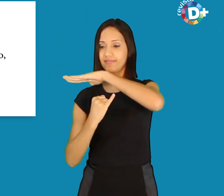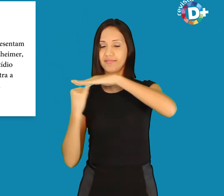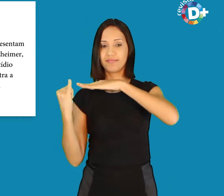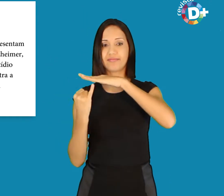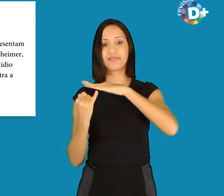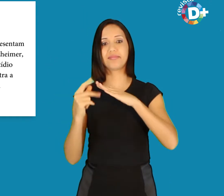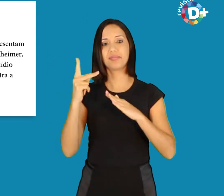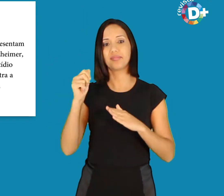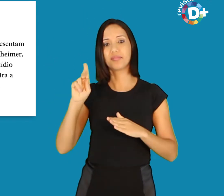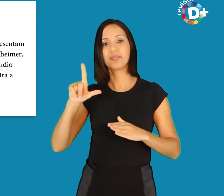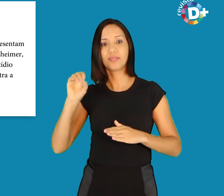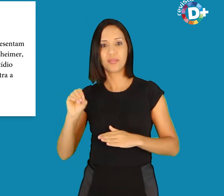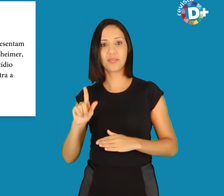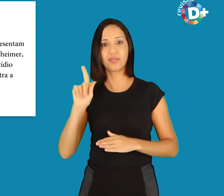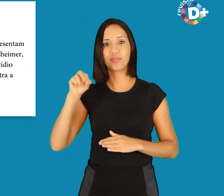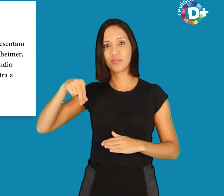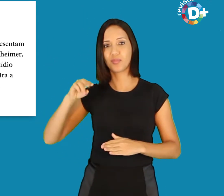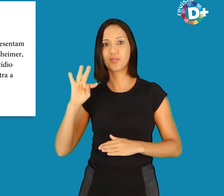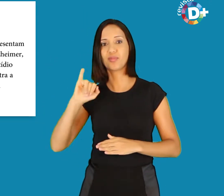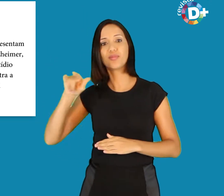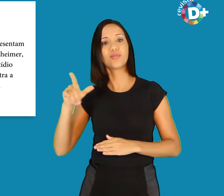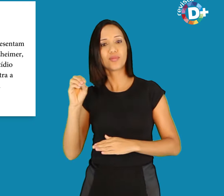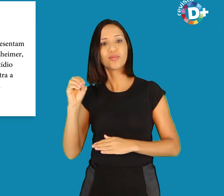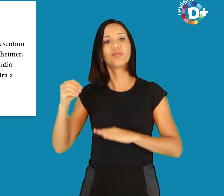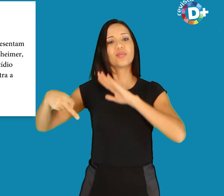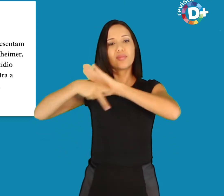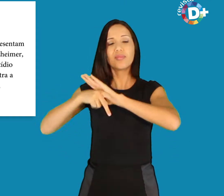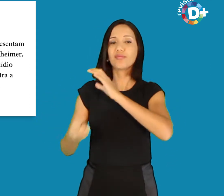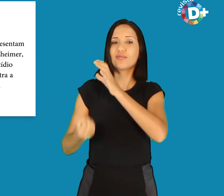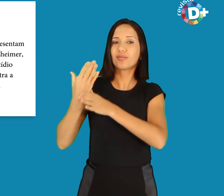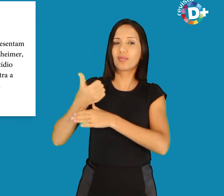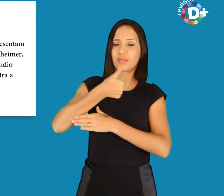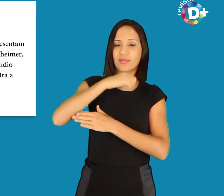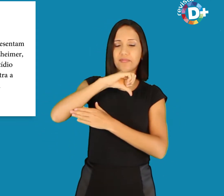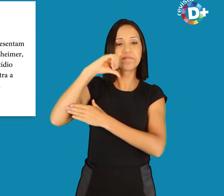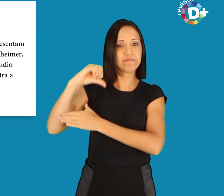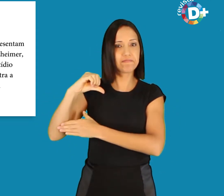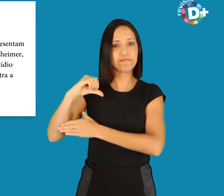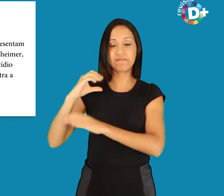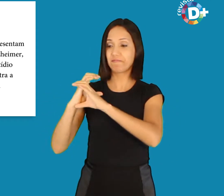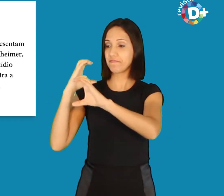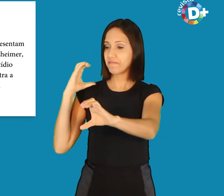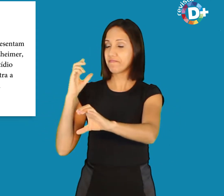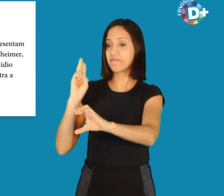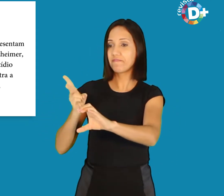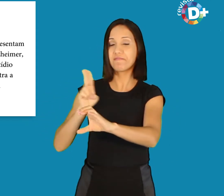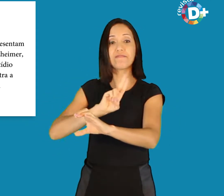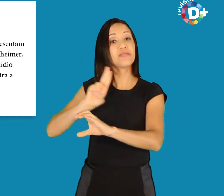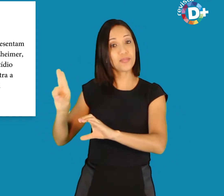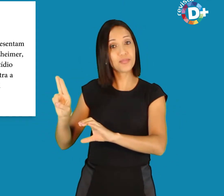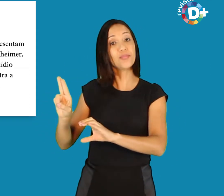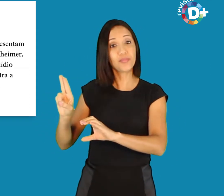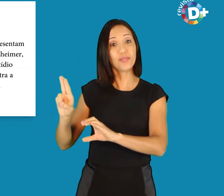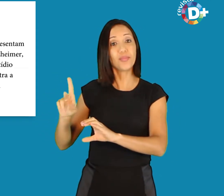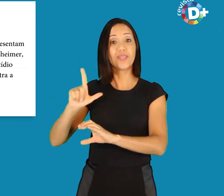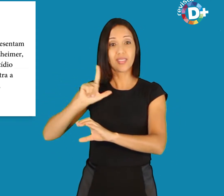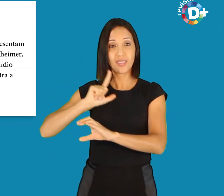muitos genes relacionados à mesma mutação apresentem quadros clínicos diferentes além da ela como